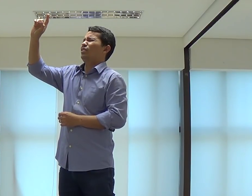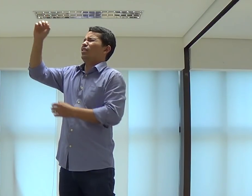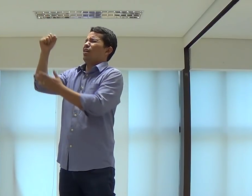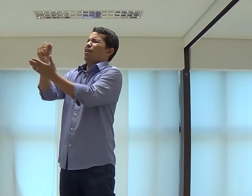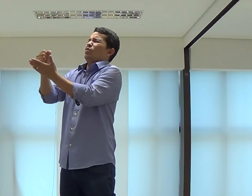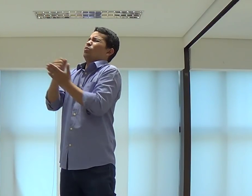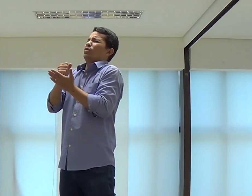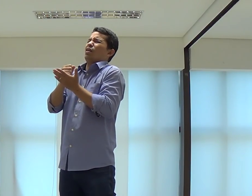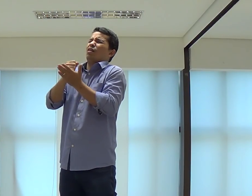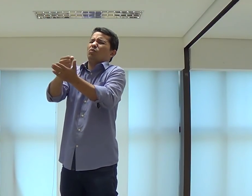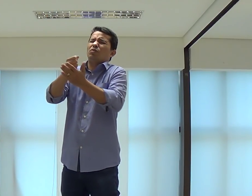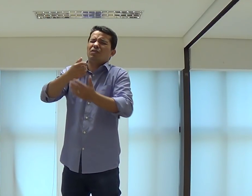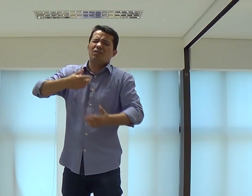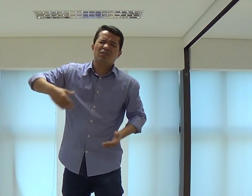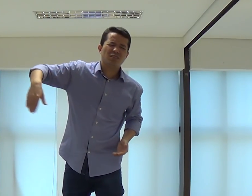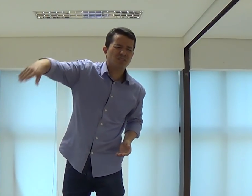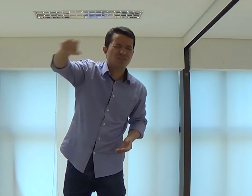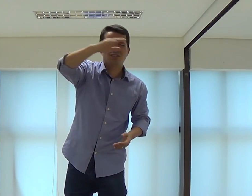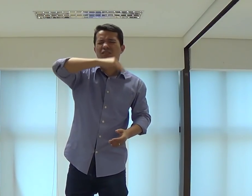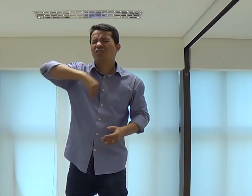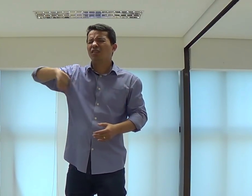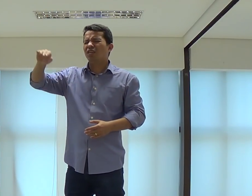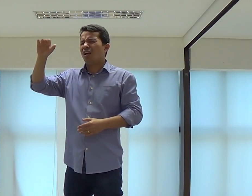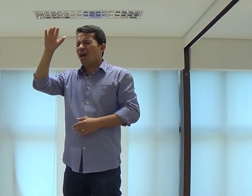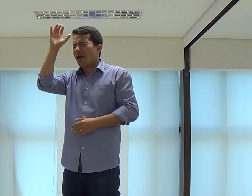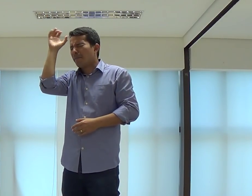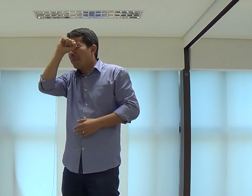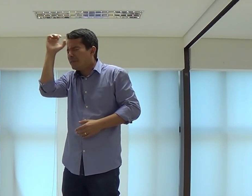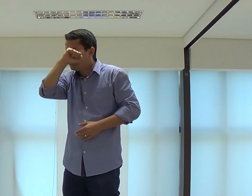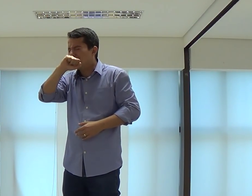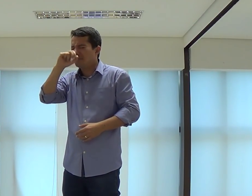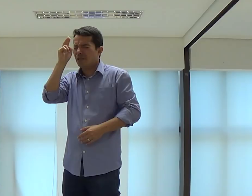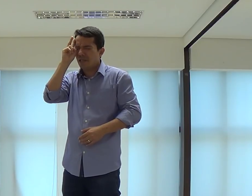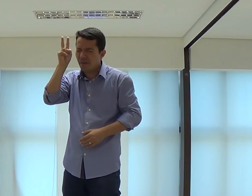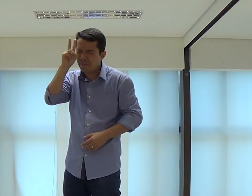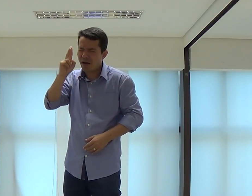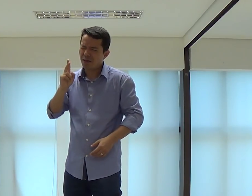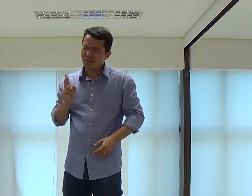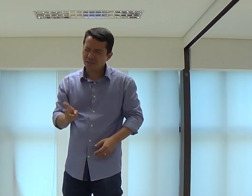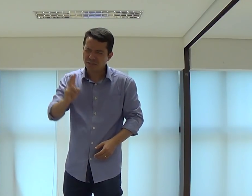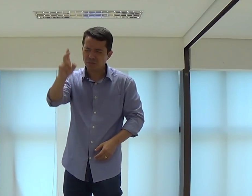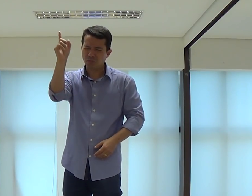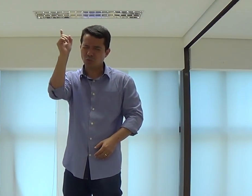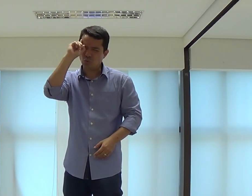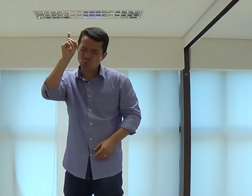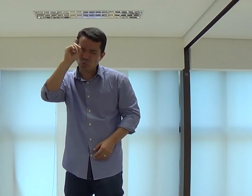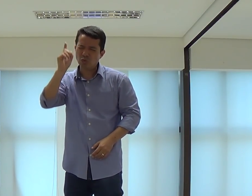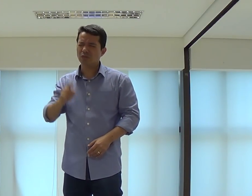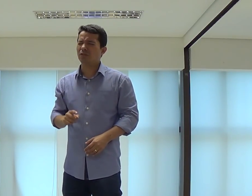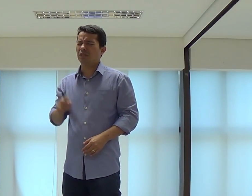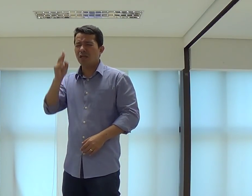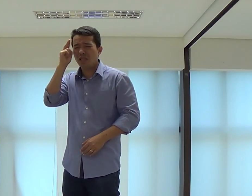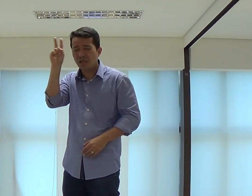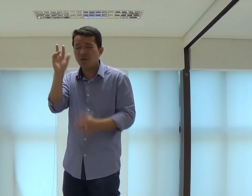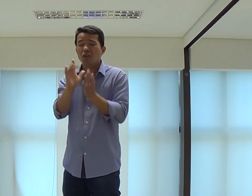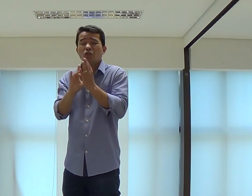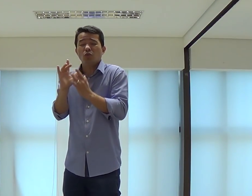Deus, nos ajude, ajude a cada um aqui, que a gente possa estar aprendendo e lembrando sempre, a cada